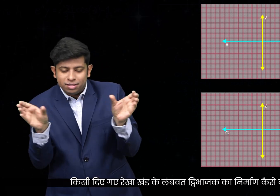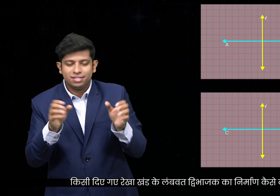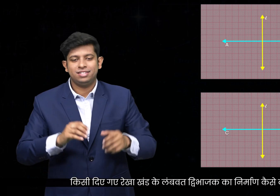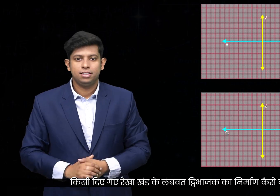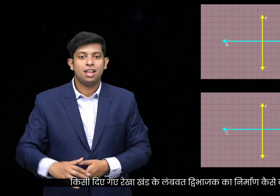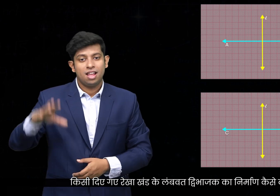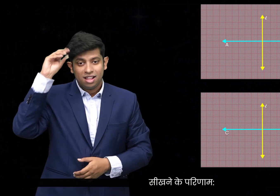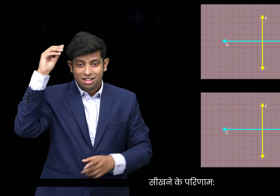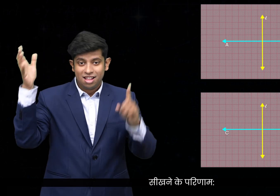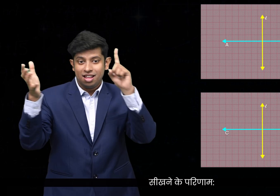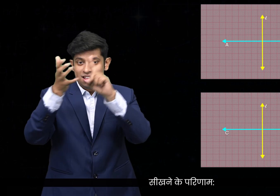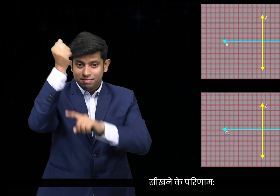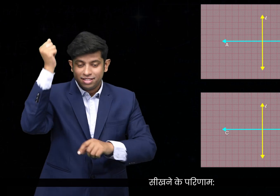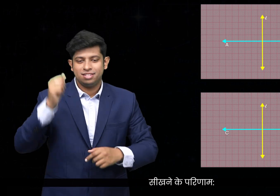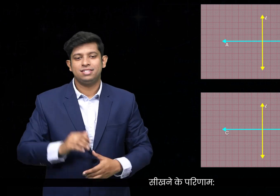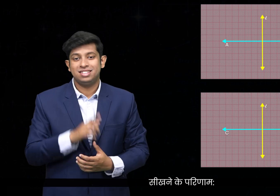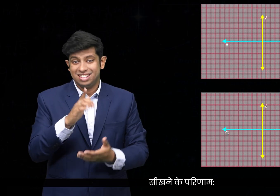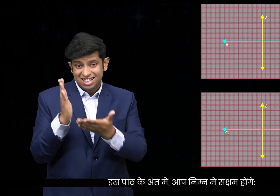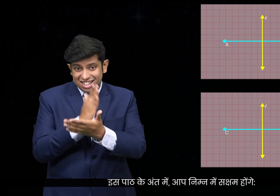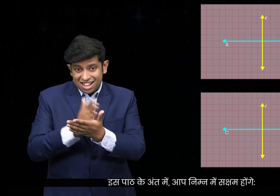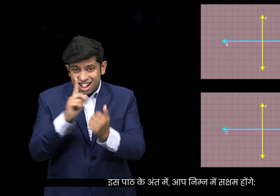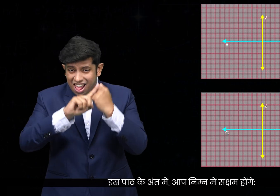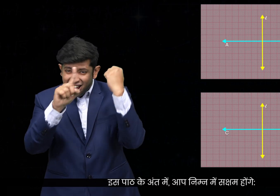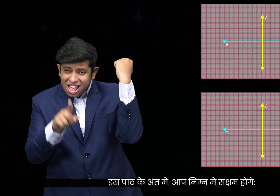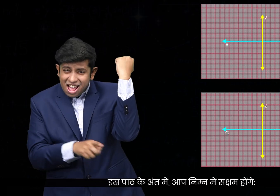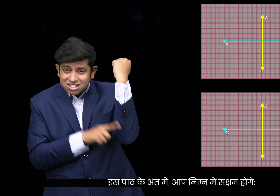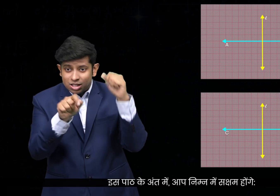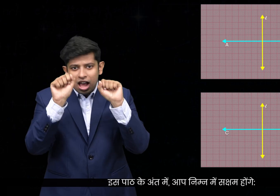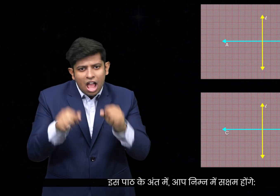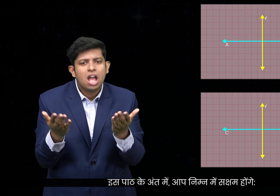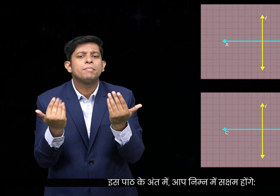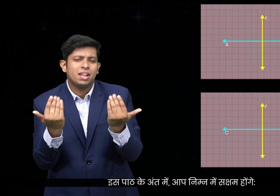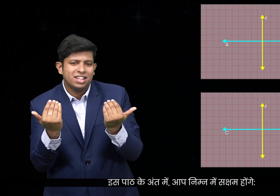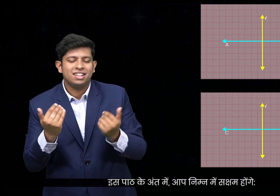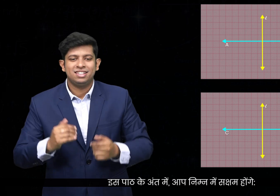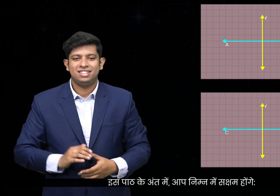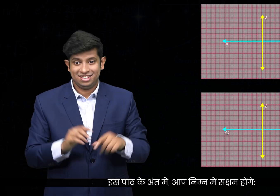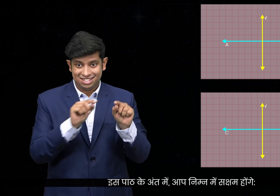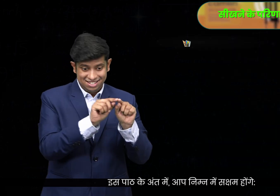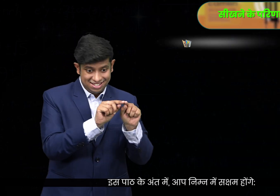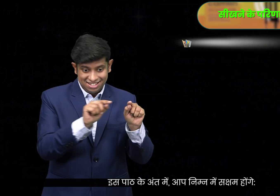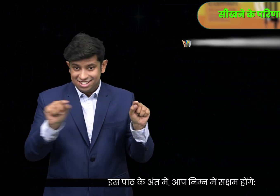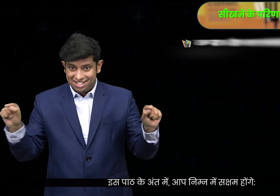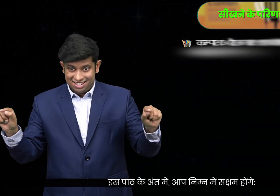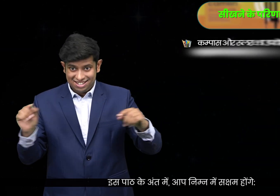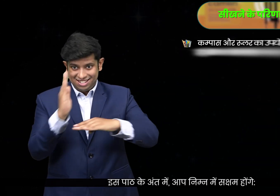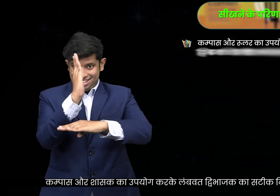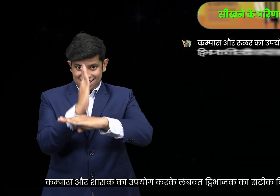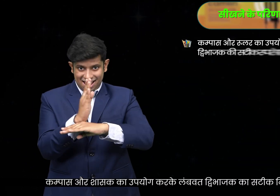निर्माण कैसे करें। सीखने के परिणाम। इस पाठ के अंत में आप निम्न में सक्षम होंगे: कंपास